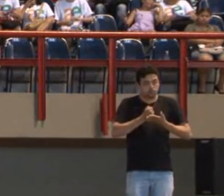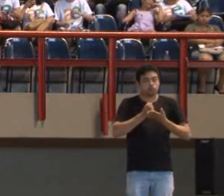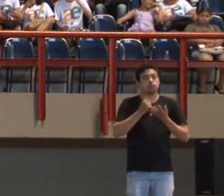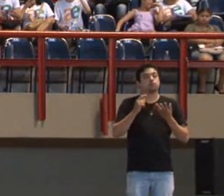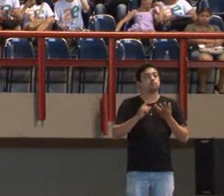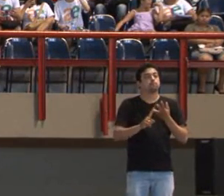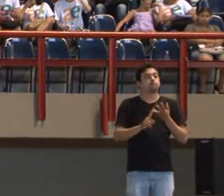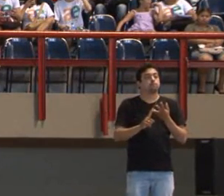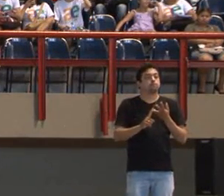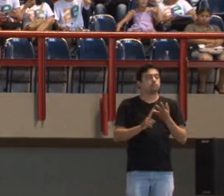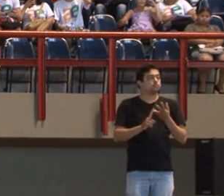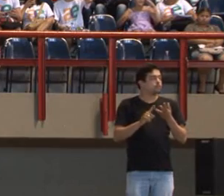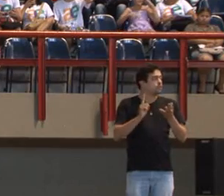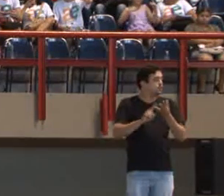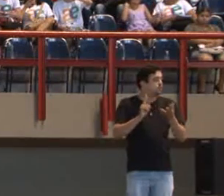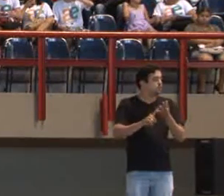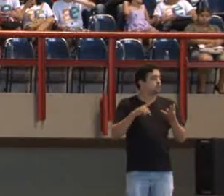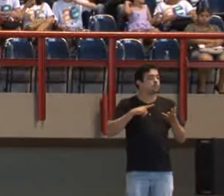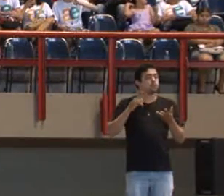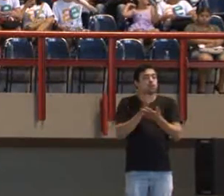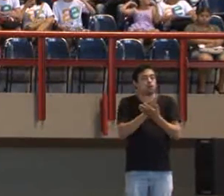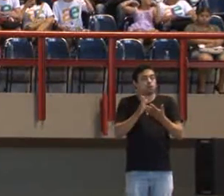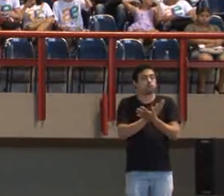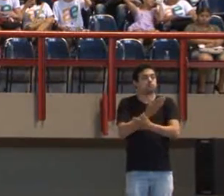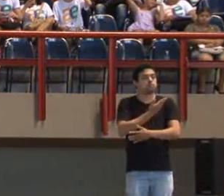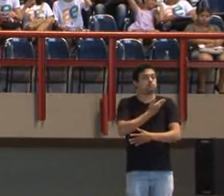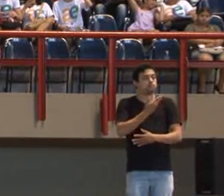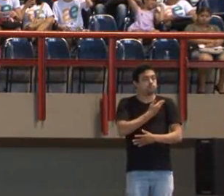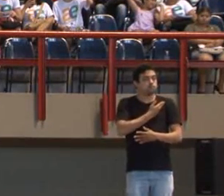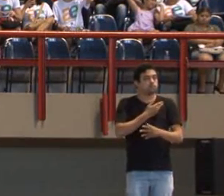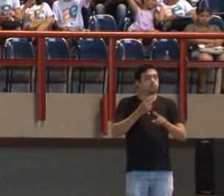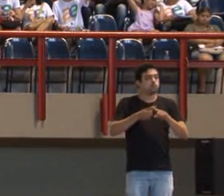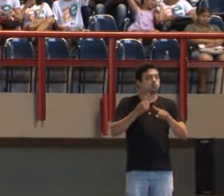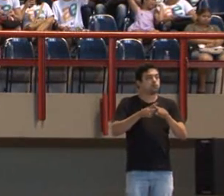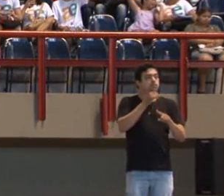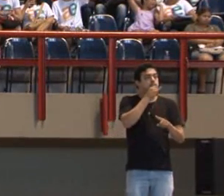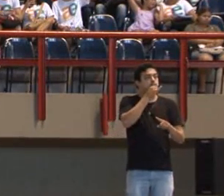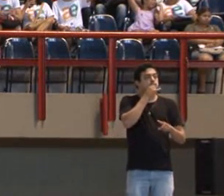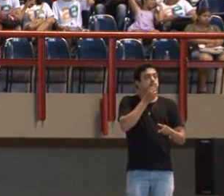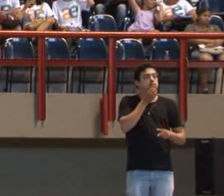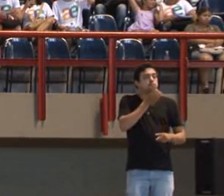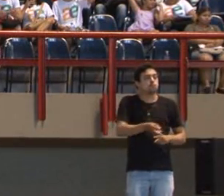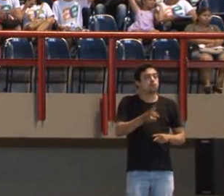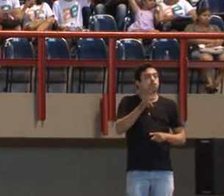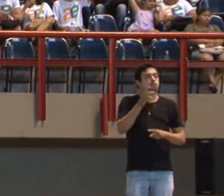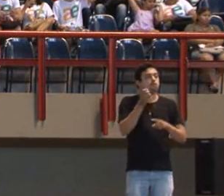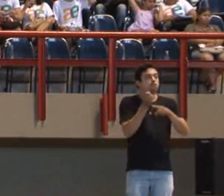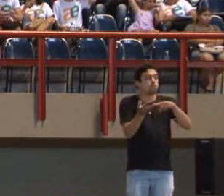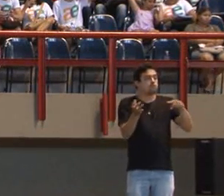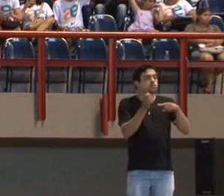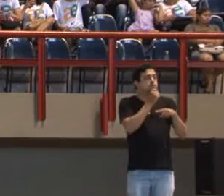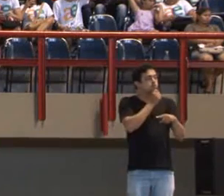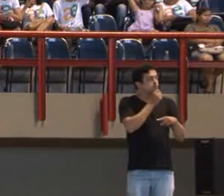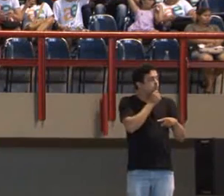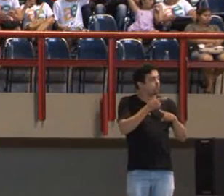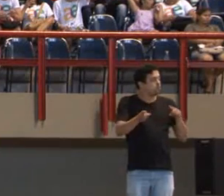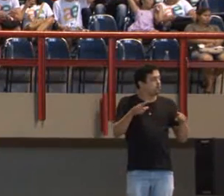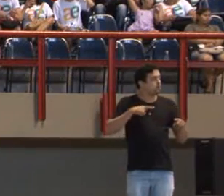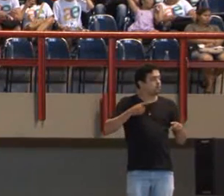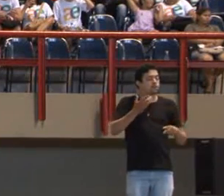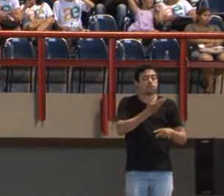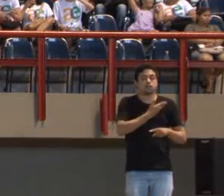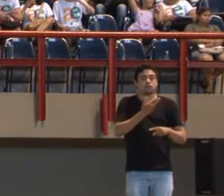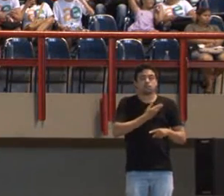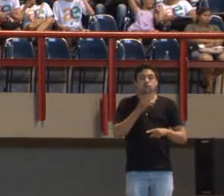e você pode falar com outros colegas, porque de repente tu não é bom em física, tu é bom em história, mas tu tem um colega que precisa de